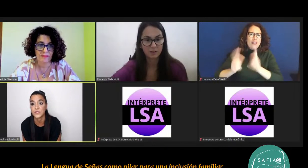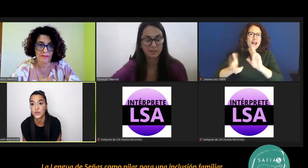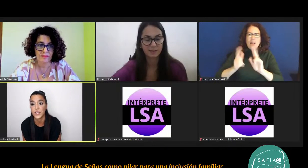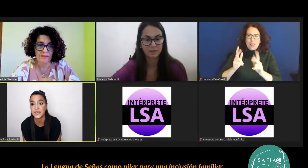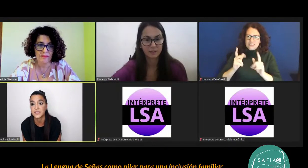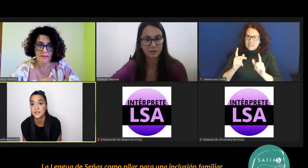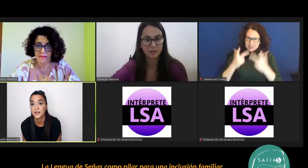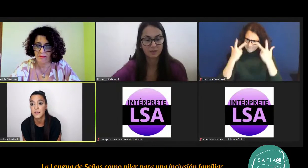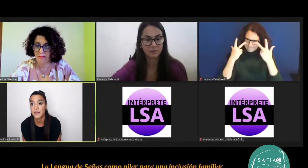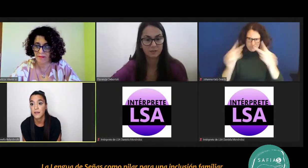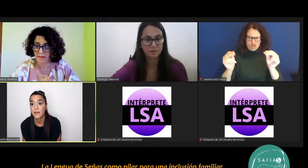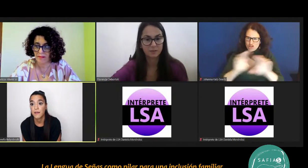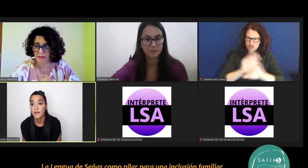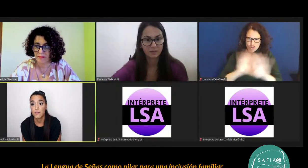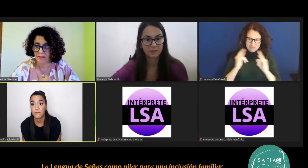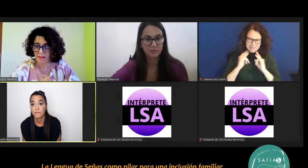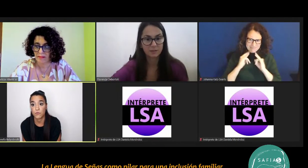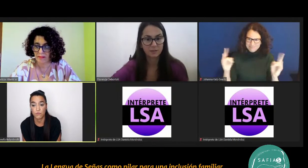los profesores